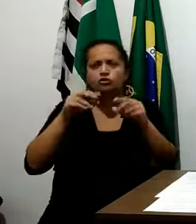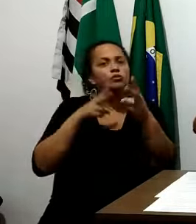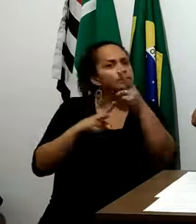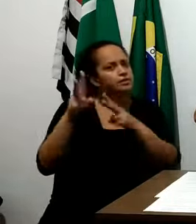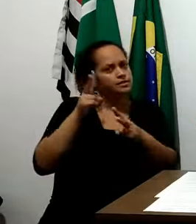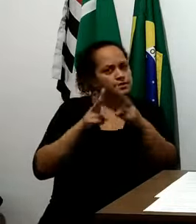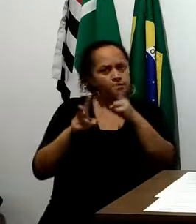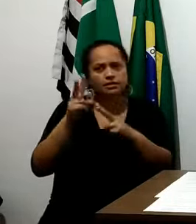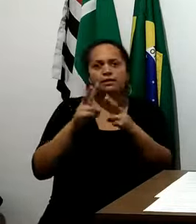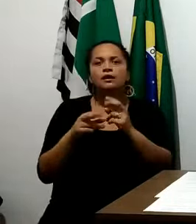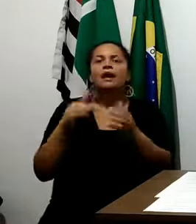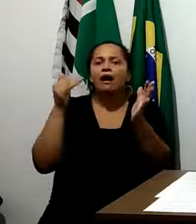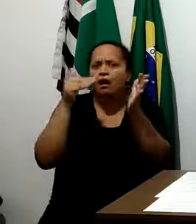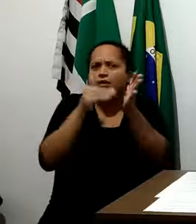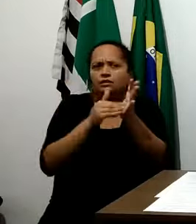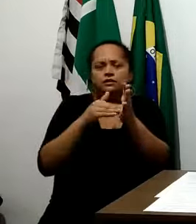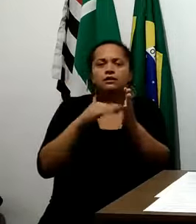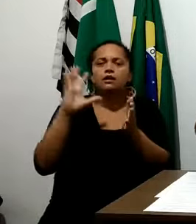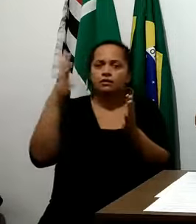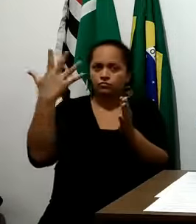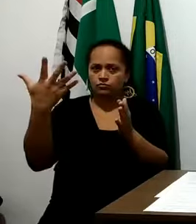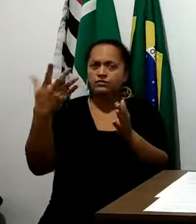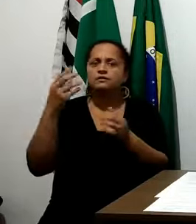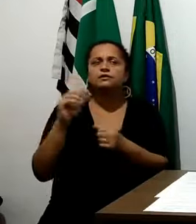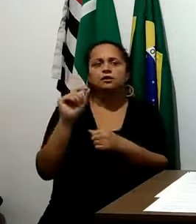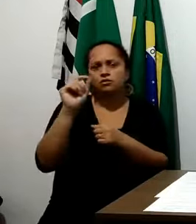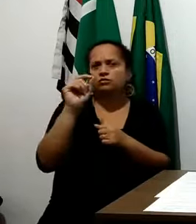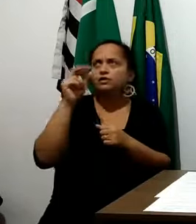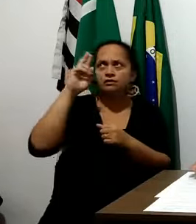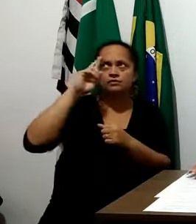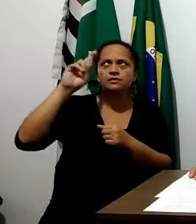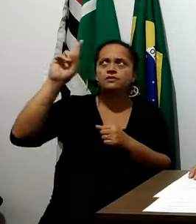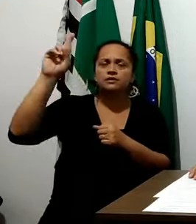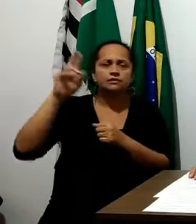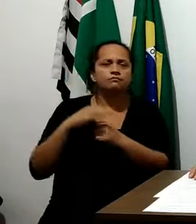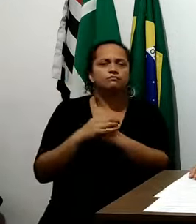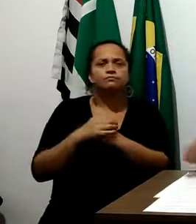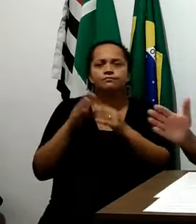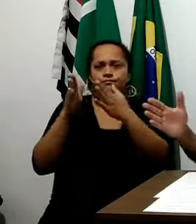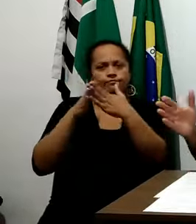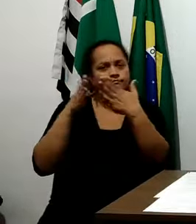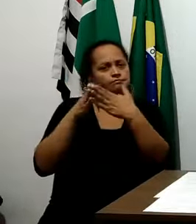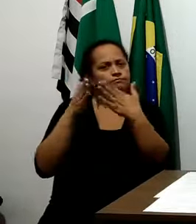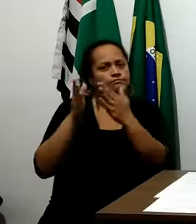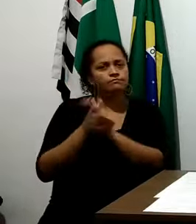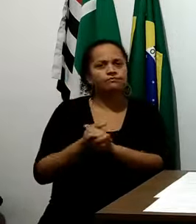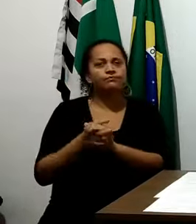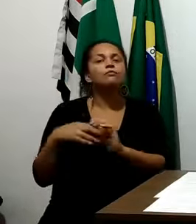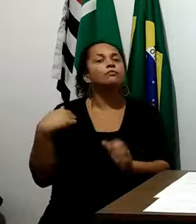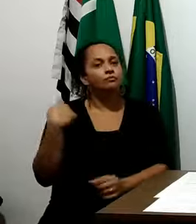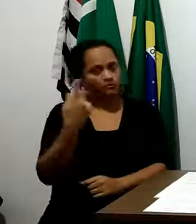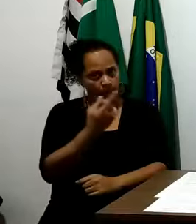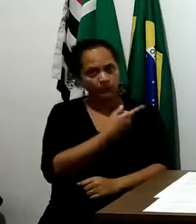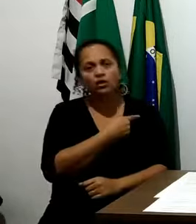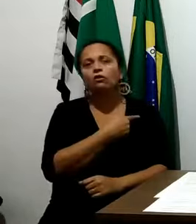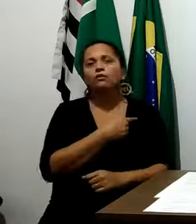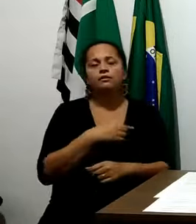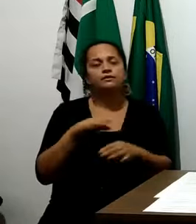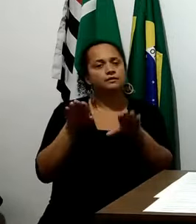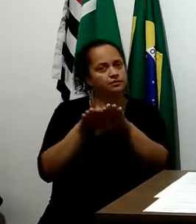Senhor até que se cumpra aquilo que está sendo intercedido. Este é o nosso papel, é uma